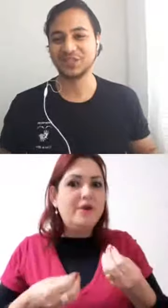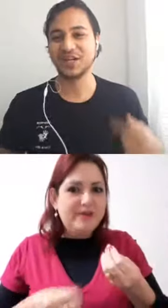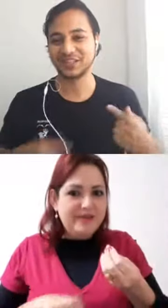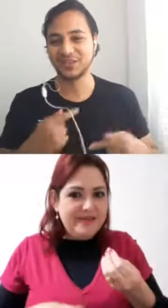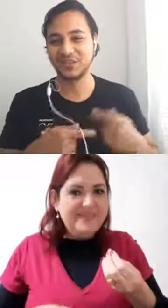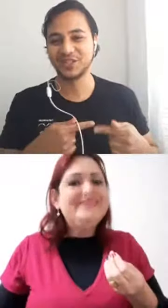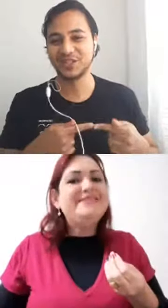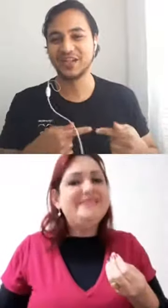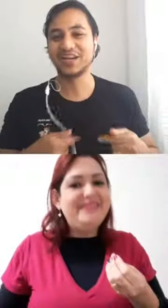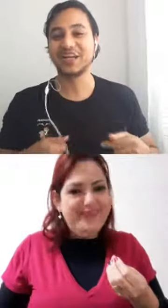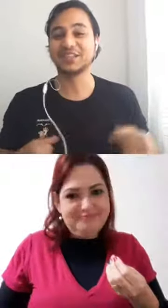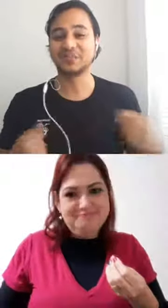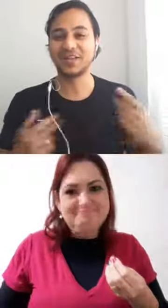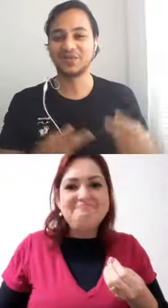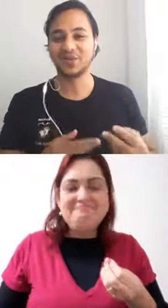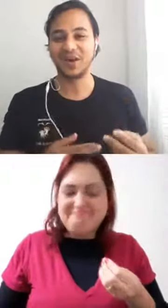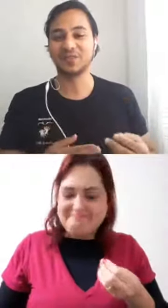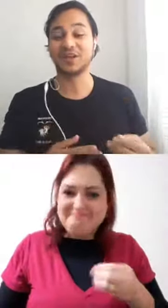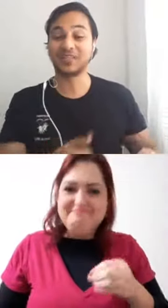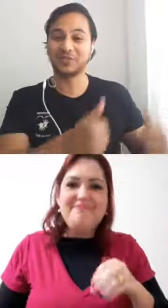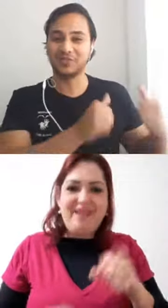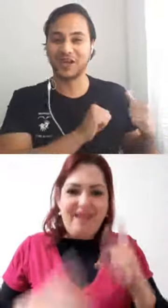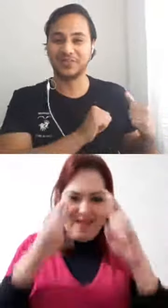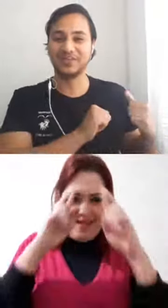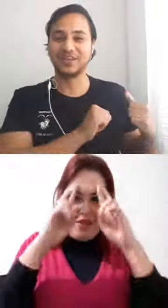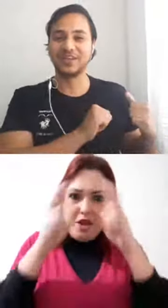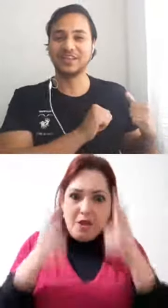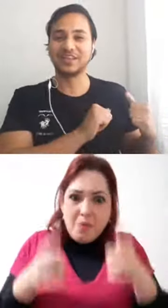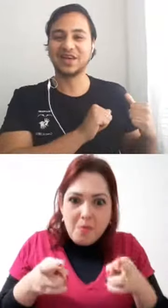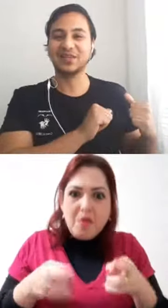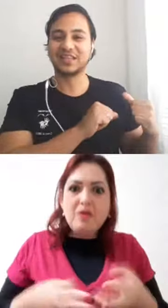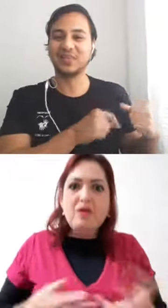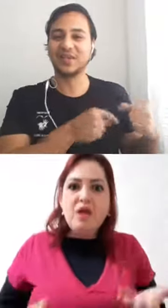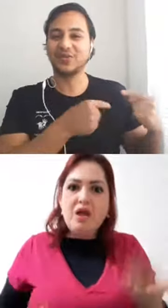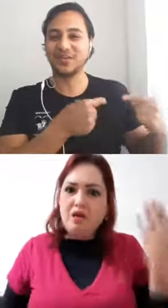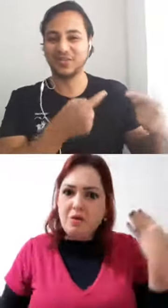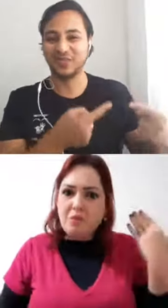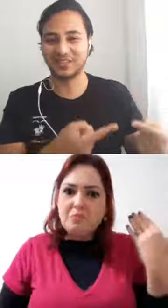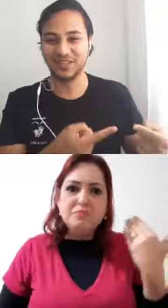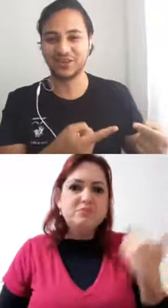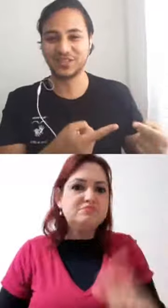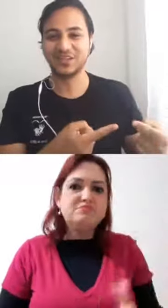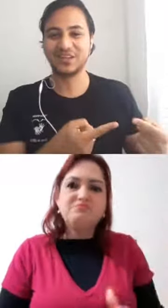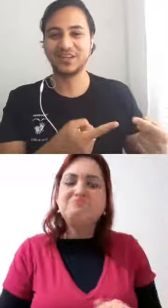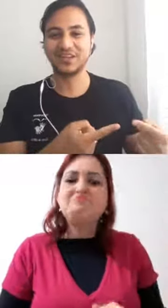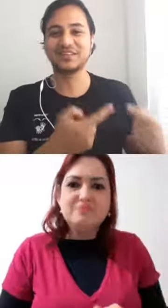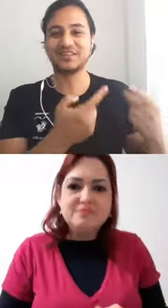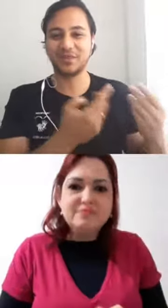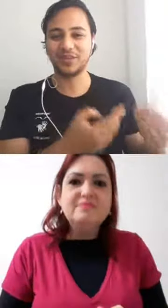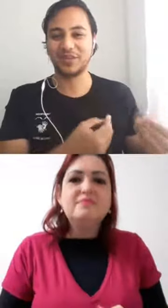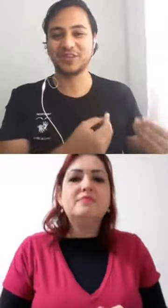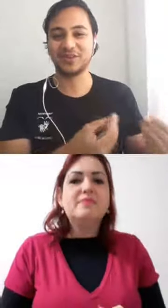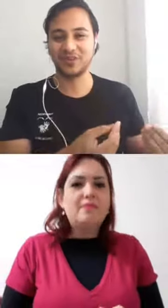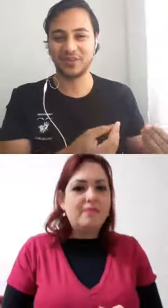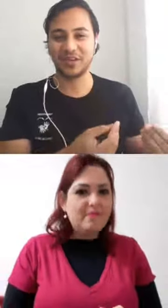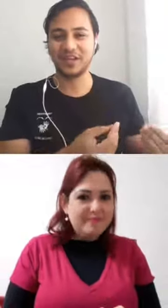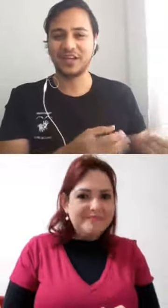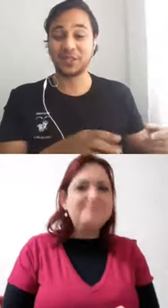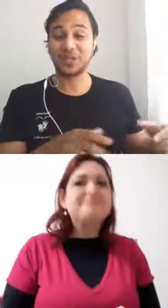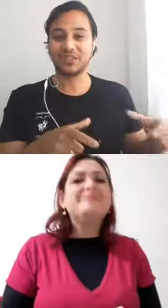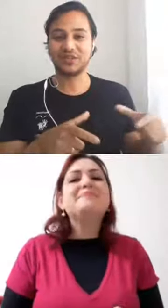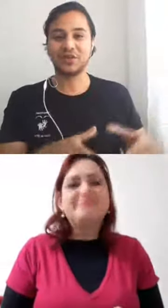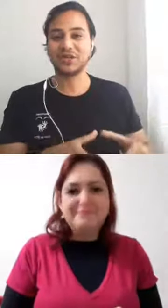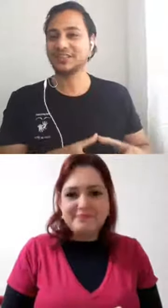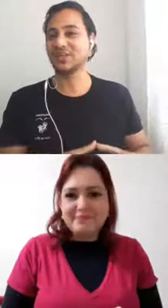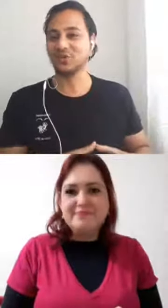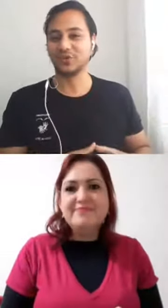Essa geração de hoje, né, respeita muito mais, porque eles não tiveram. Então eles sabem reconhecer o que eles têm hoje e sabendo dar o devido valor. A